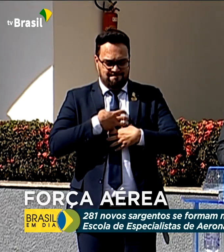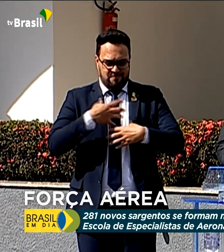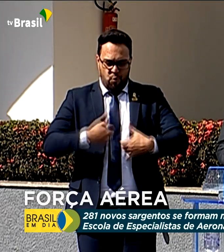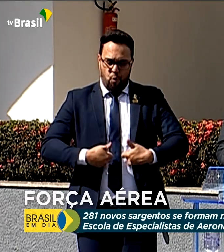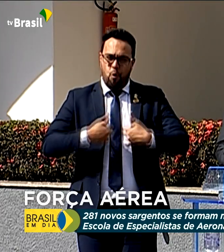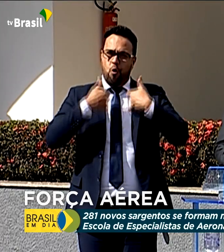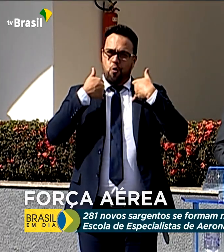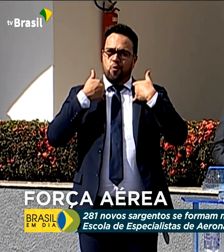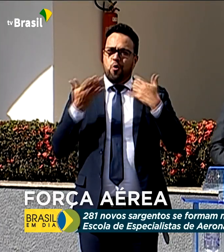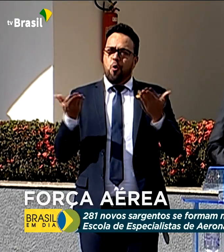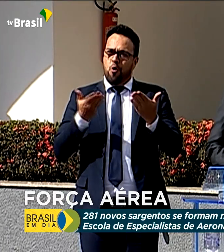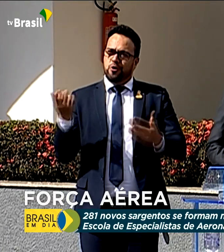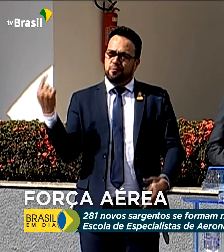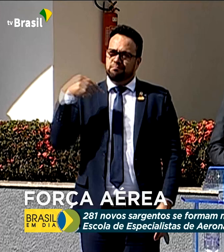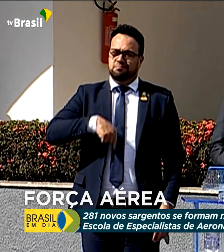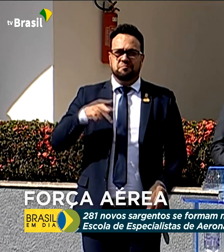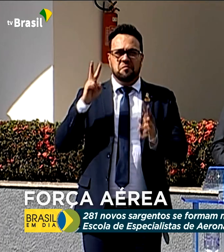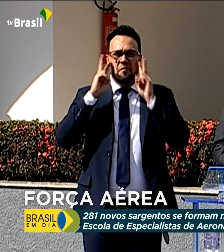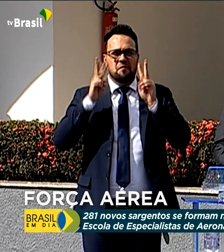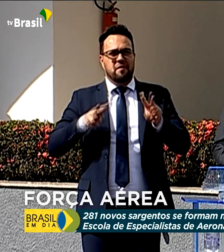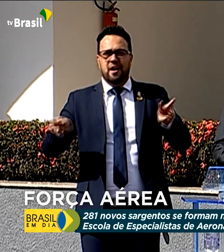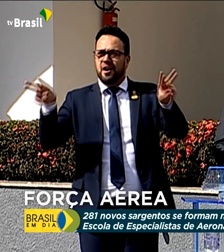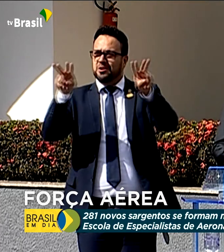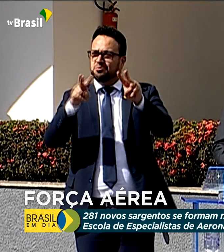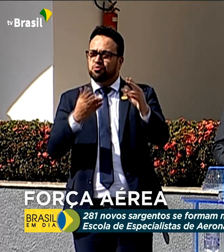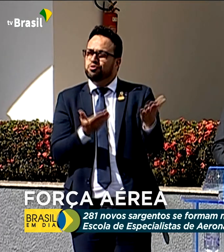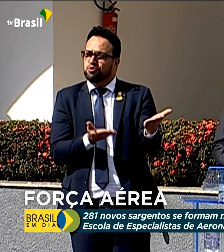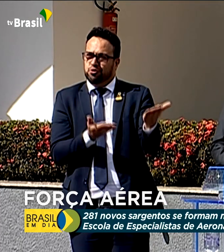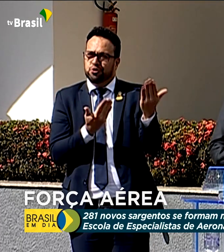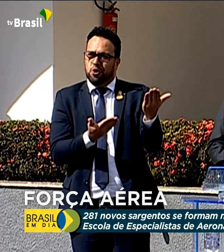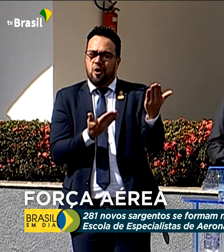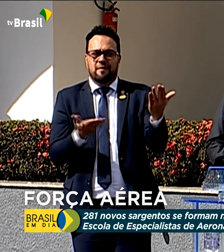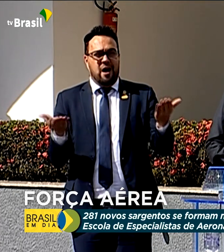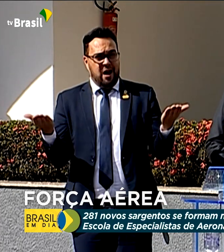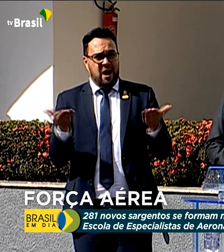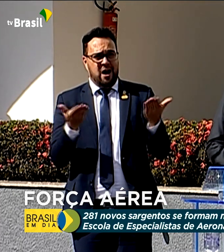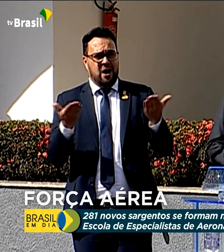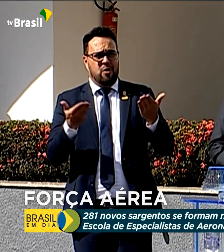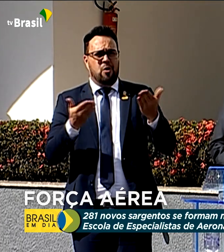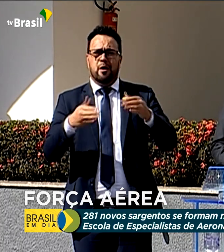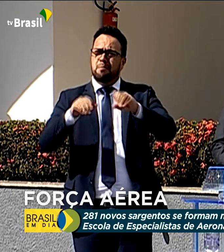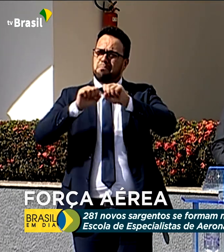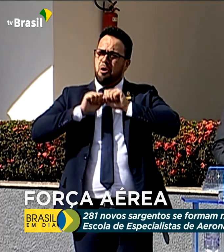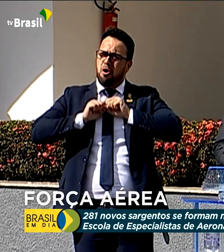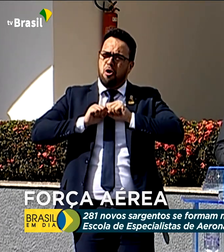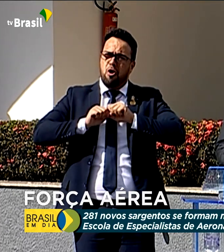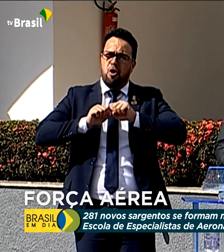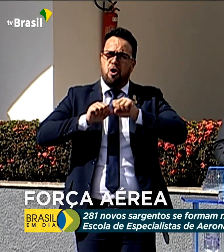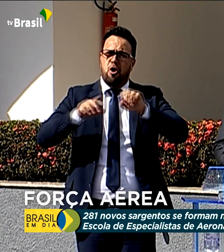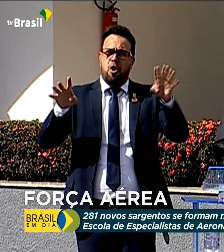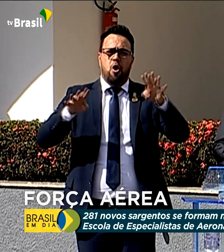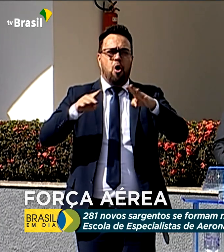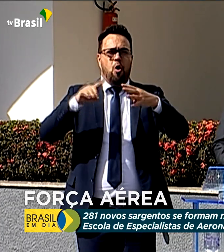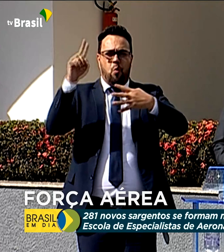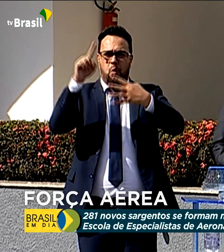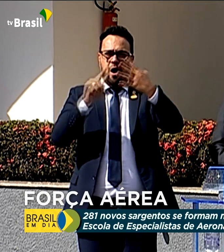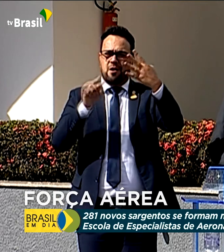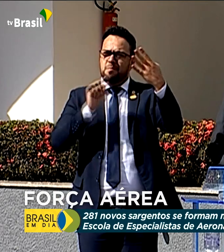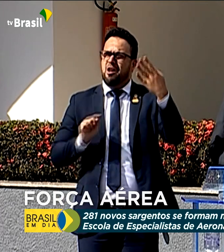hoje vendo uma garotada que agora se espalha pelos quatro cantos do Brasil